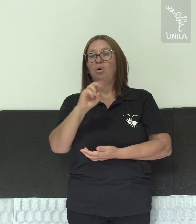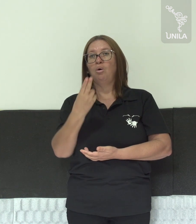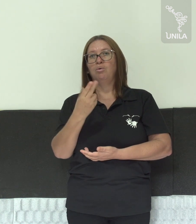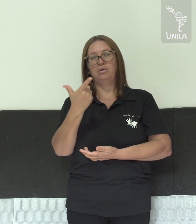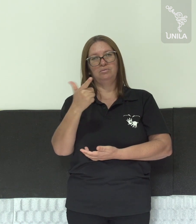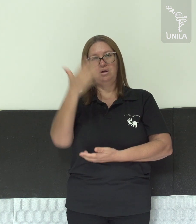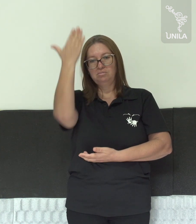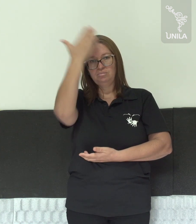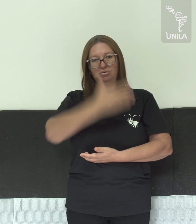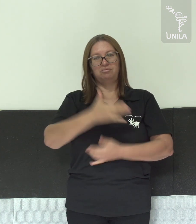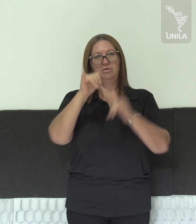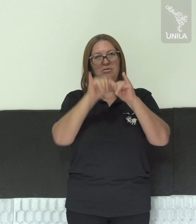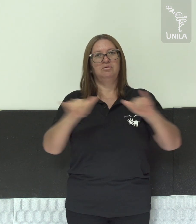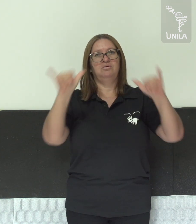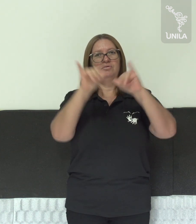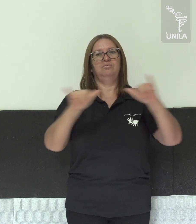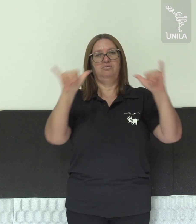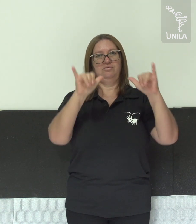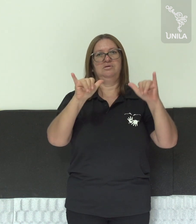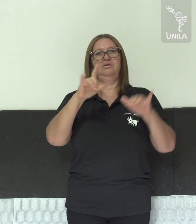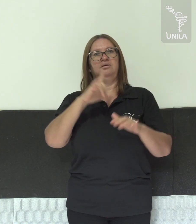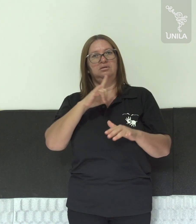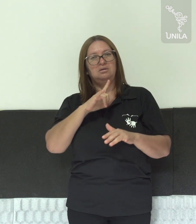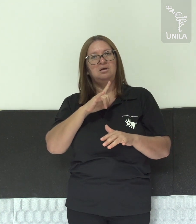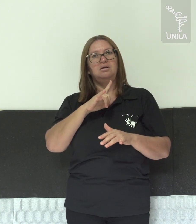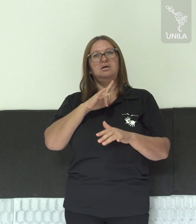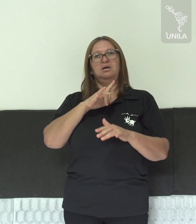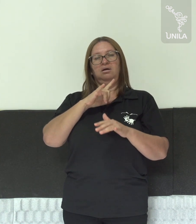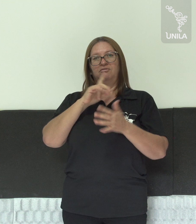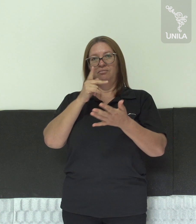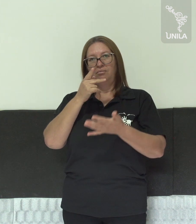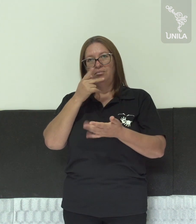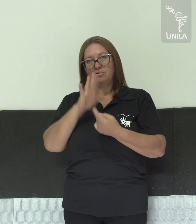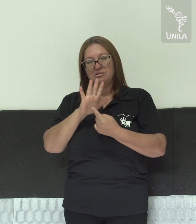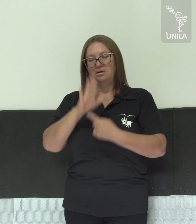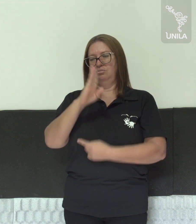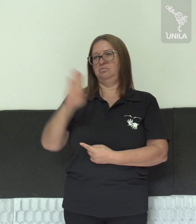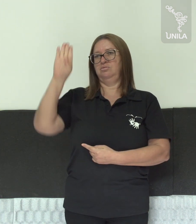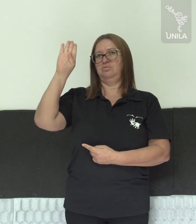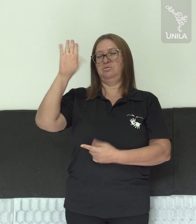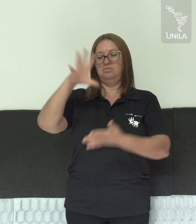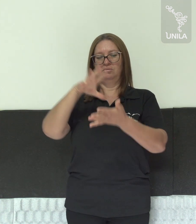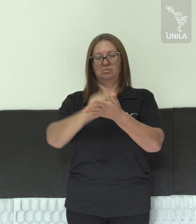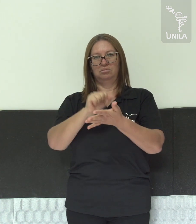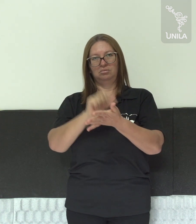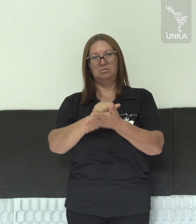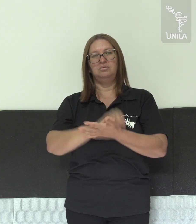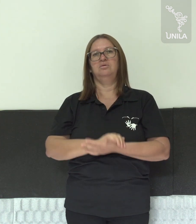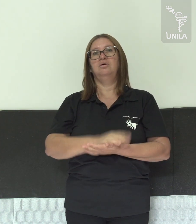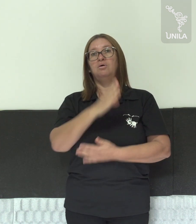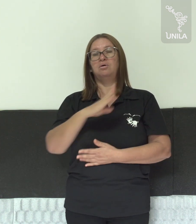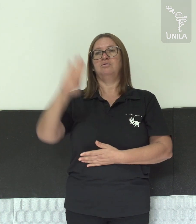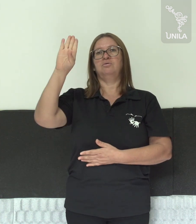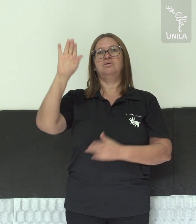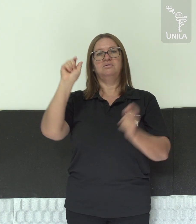se comprovem as informações prestadas pelos candidatos no ato da inscrição e da matrícula, o